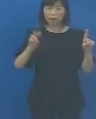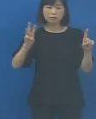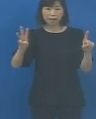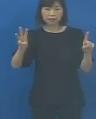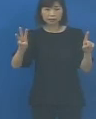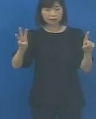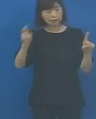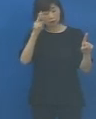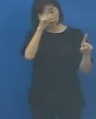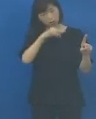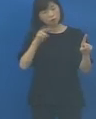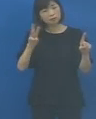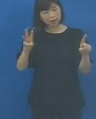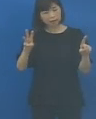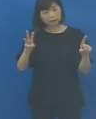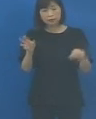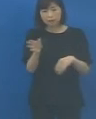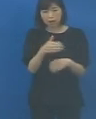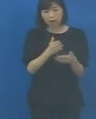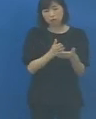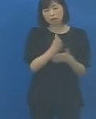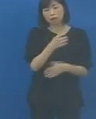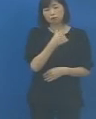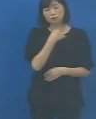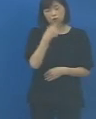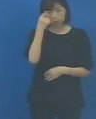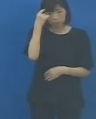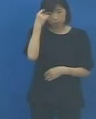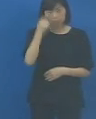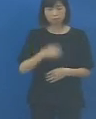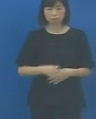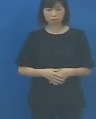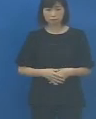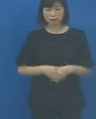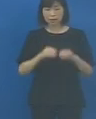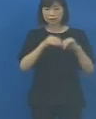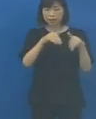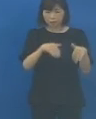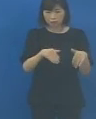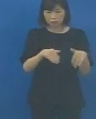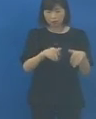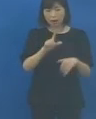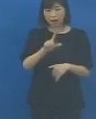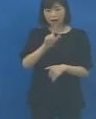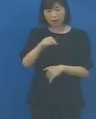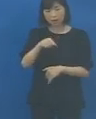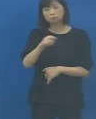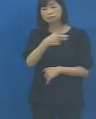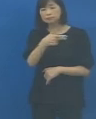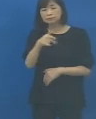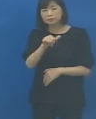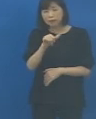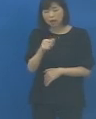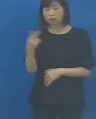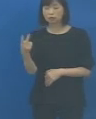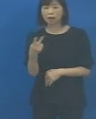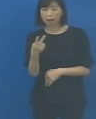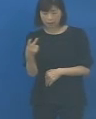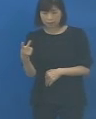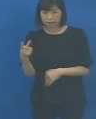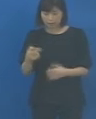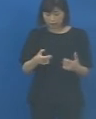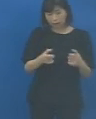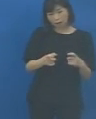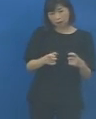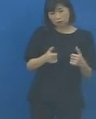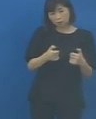みたいというふうに考えております。まあ、砂丘レンジャー2名で、この操縦とモニタ